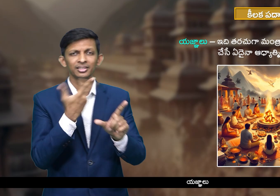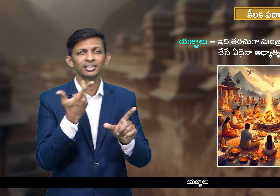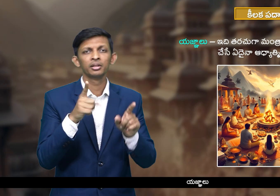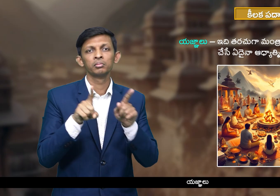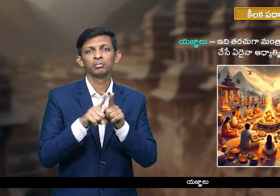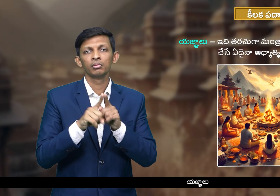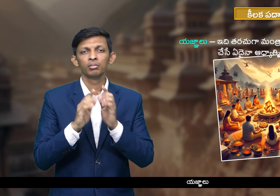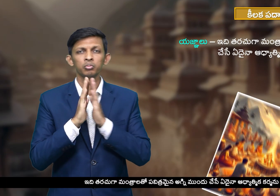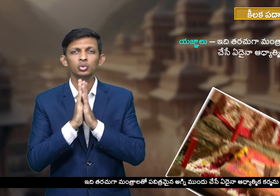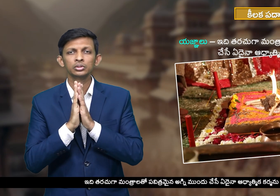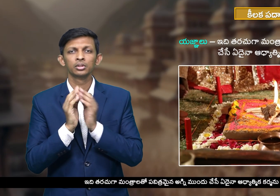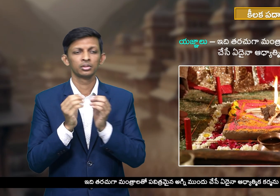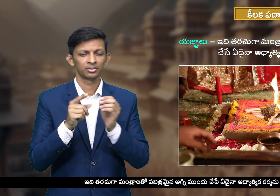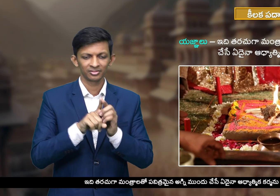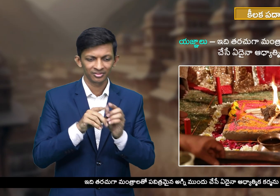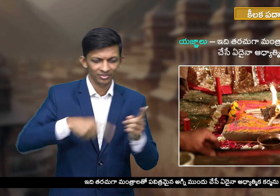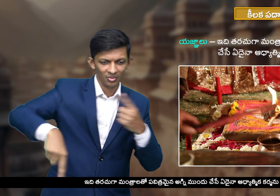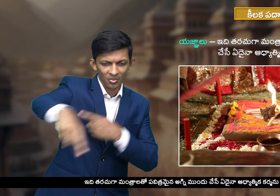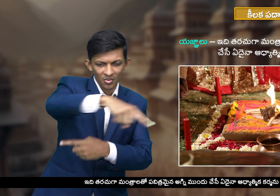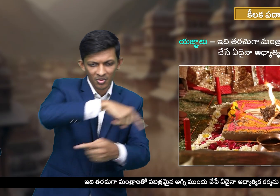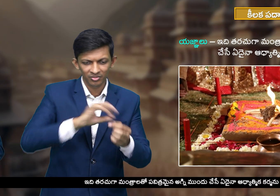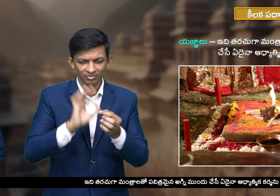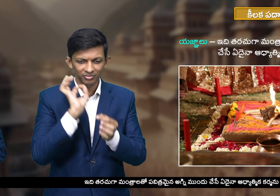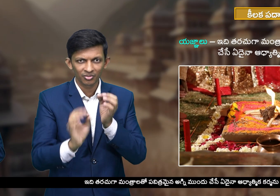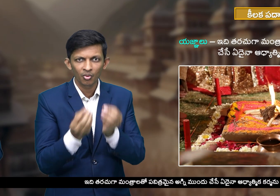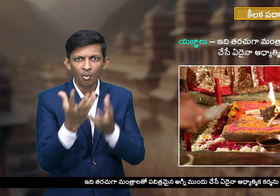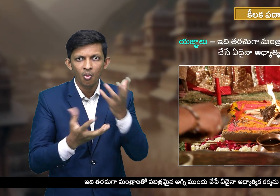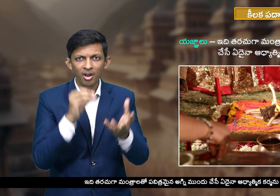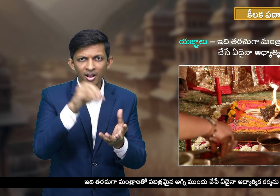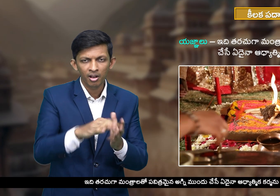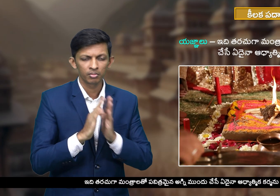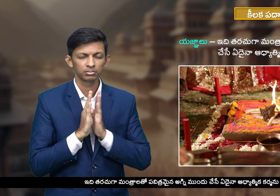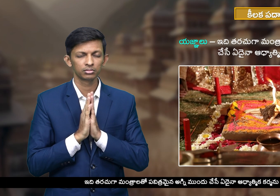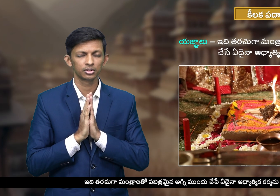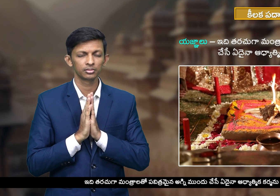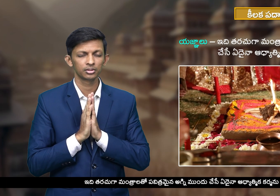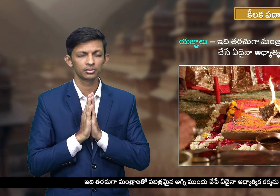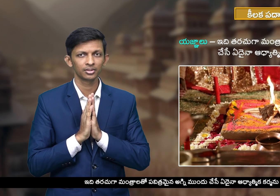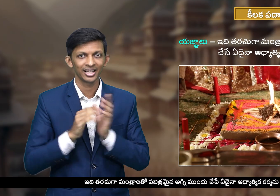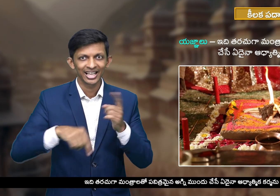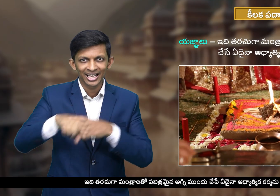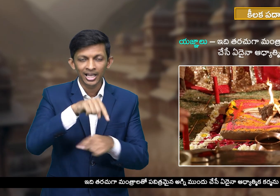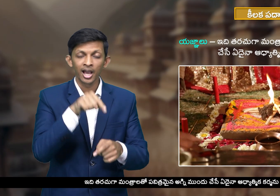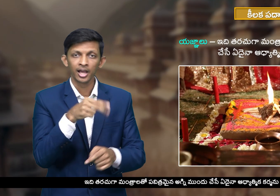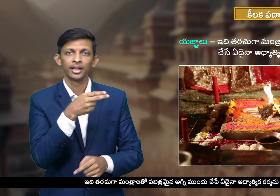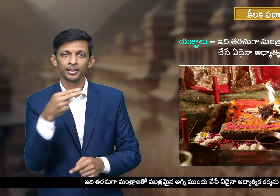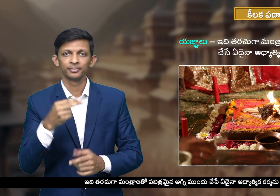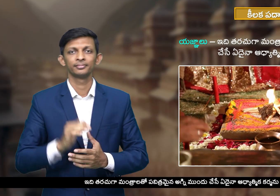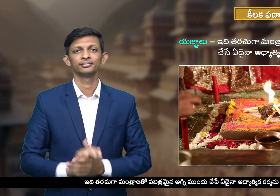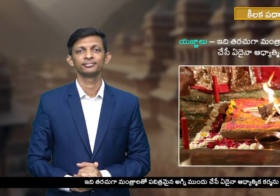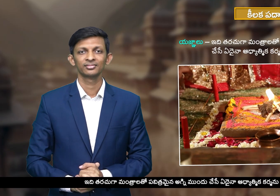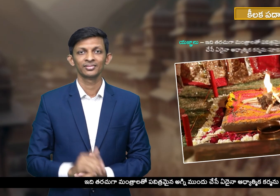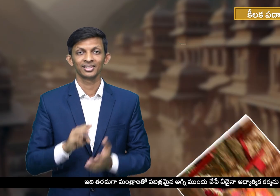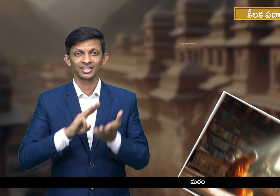యజ్ఞాలు ఇది తరచుగా మంత్రాలతో పవిత్రమైన అగ్ని ముందు చేసే ఏదైనా ఆధ్యాత్మిక